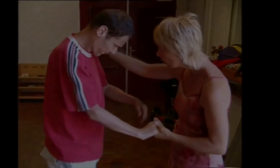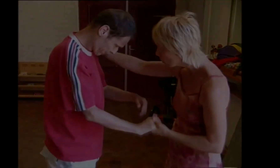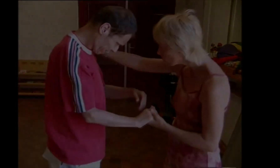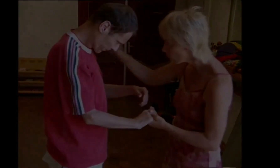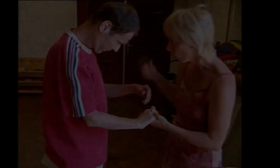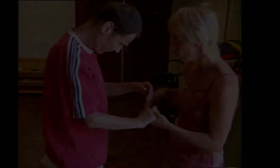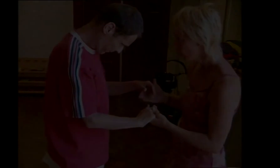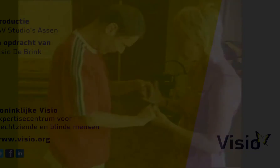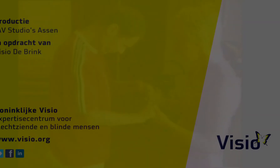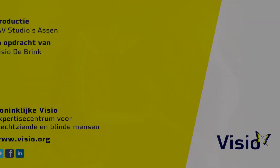Prima. Ja, goed zo. Hey.